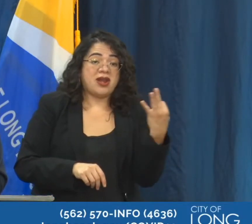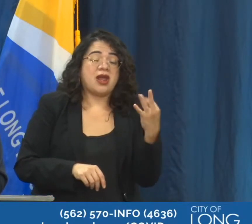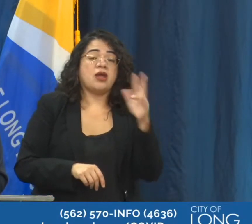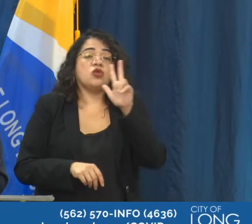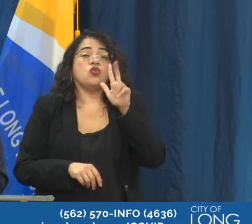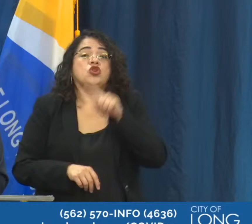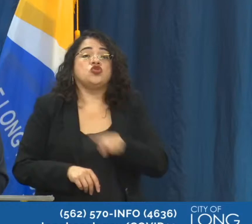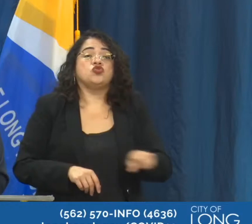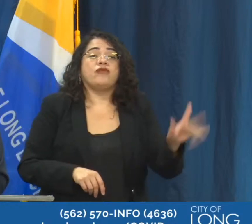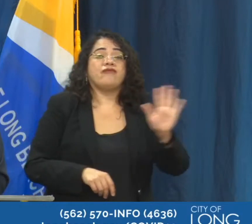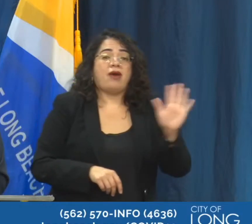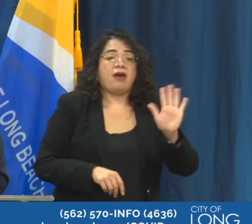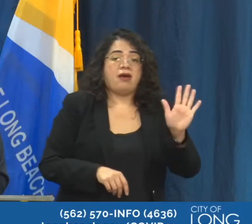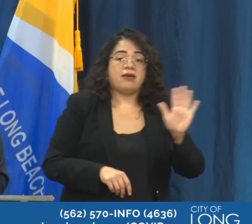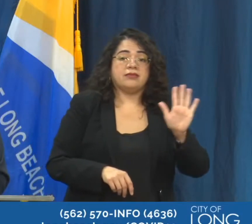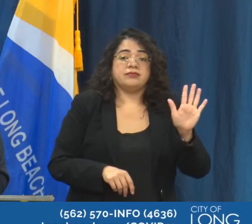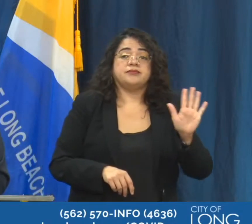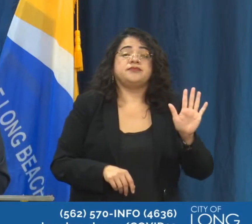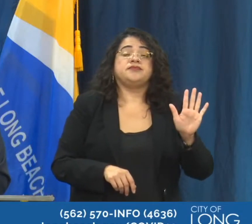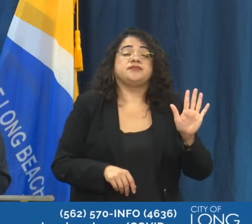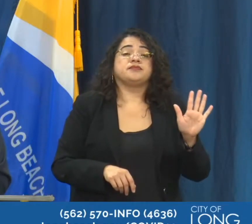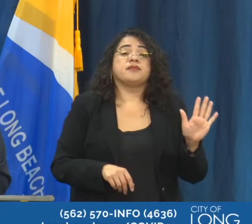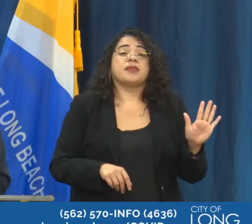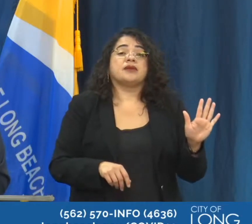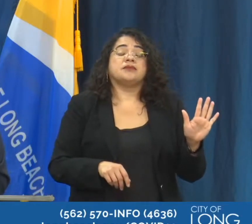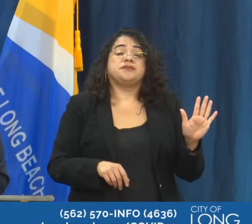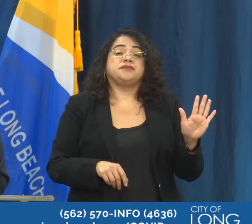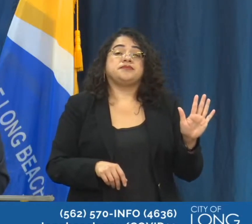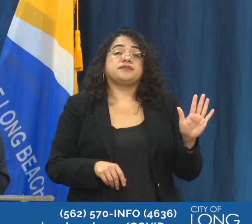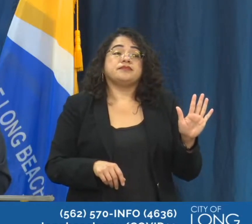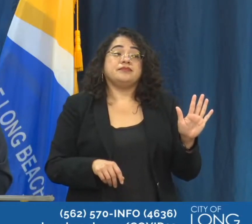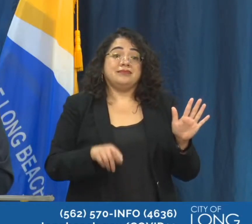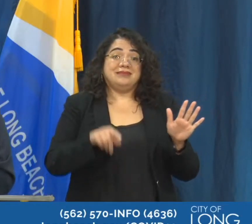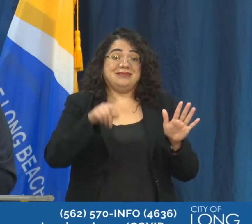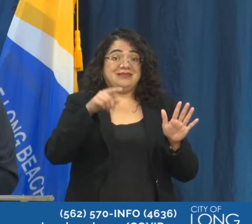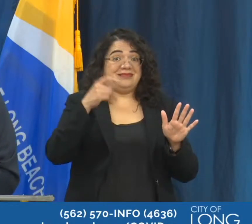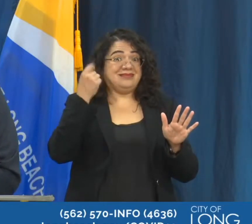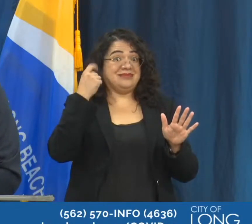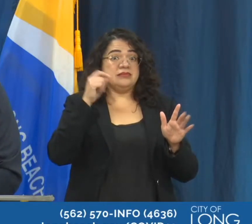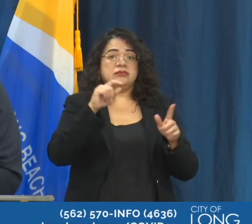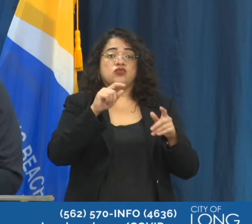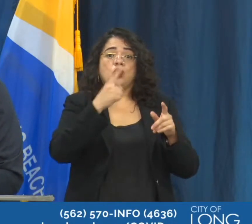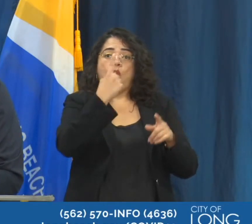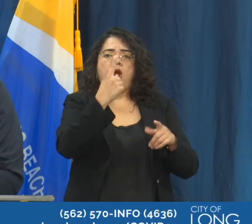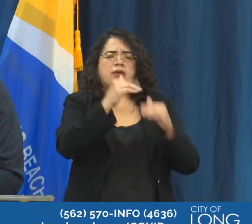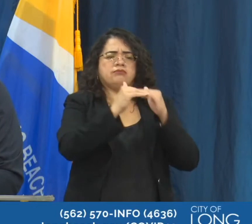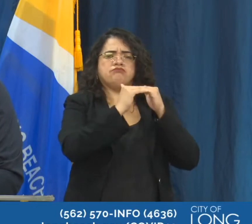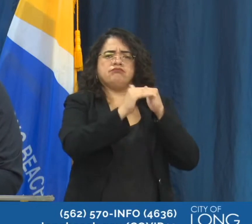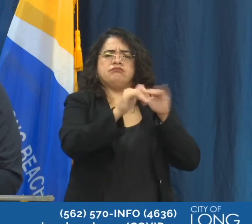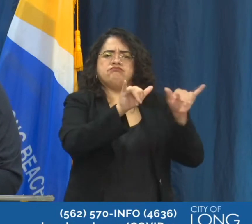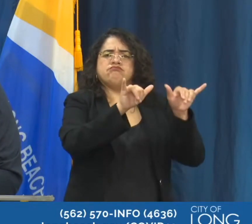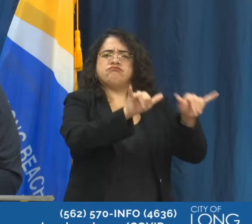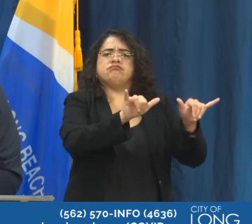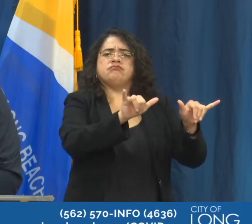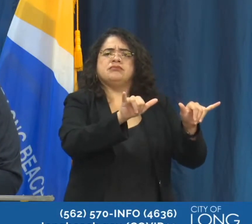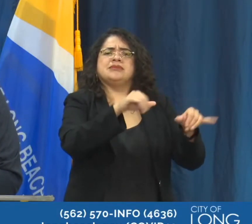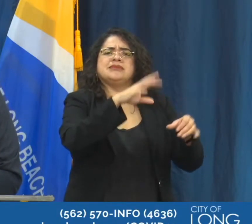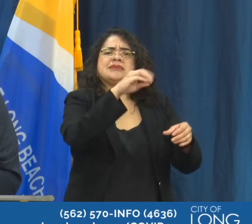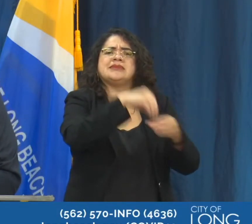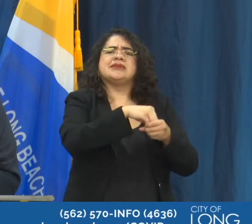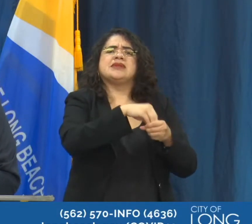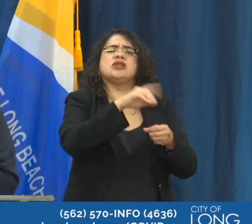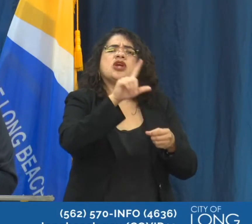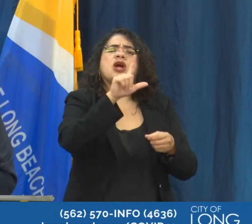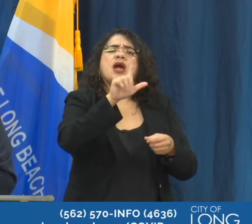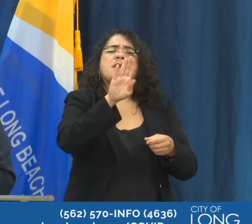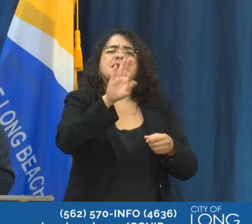de la tarde este las pruebas y claro que el sitio que no ha cambiado el horario es el que está en el colegio